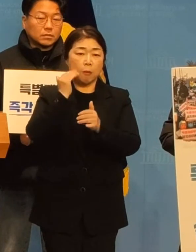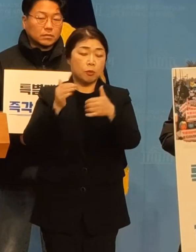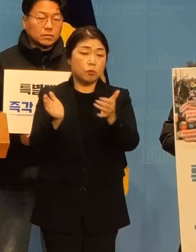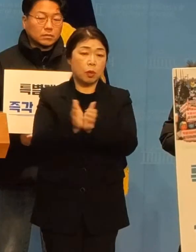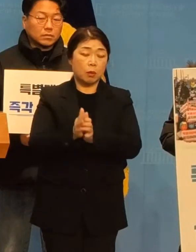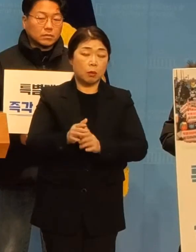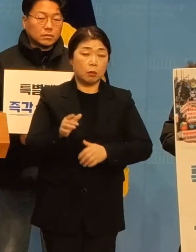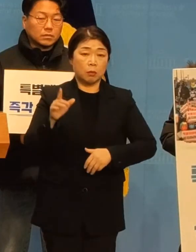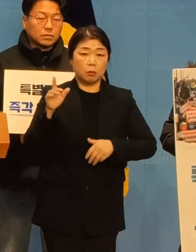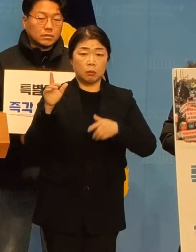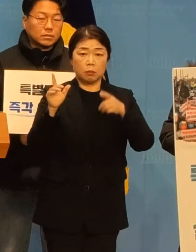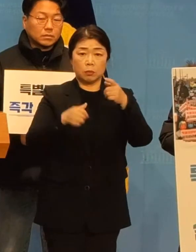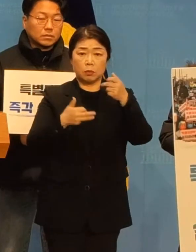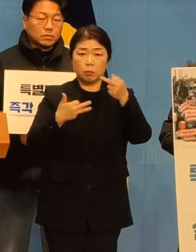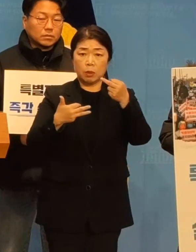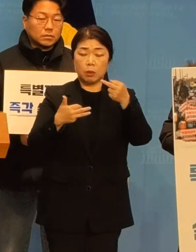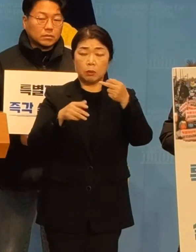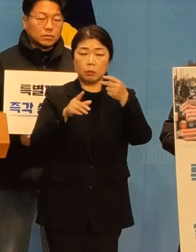열어서